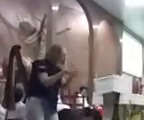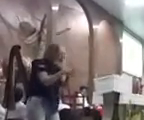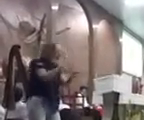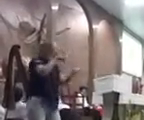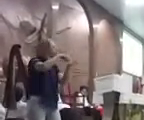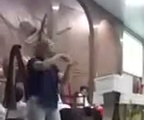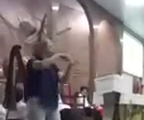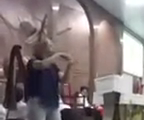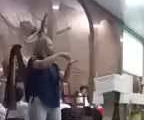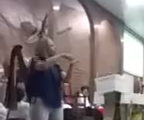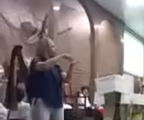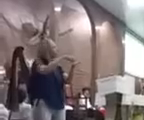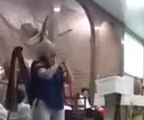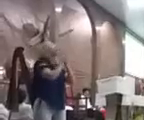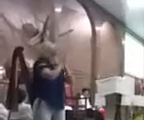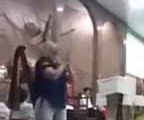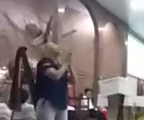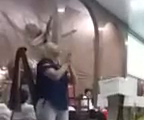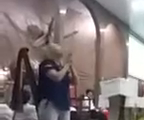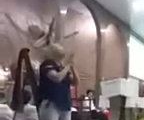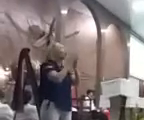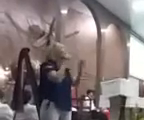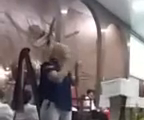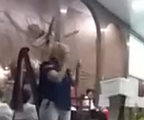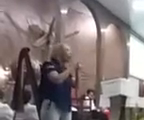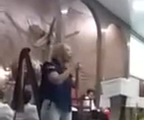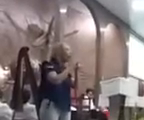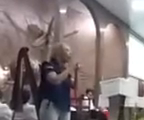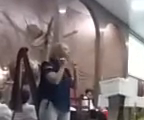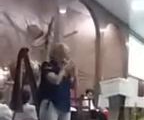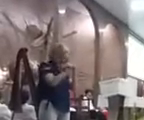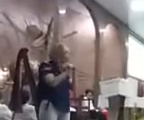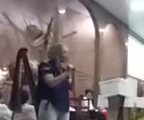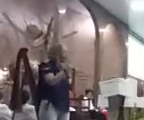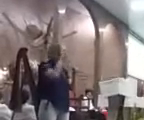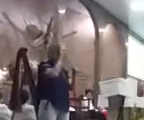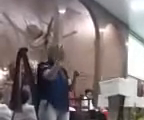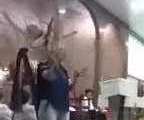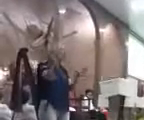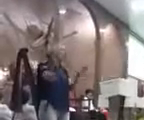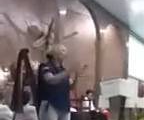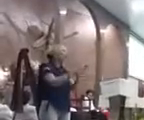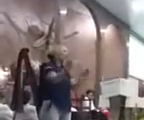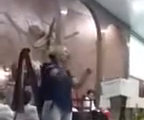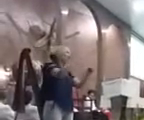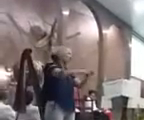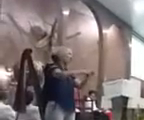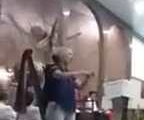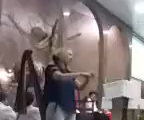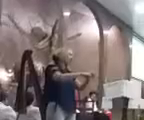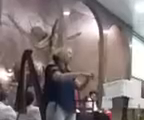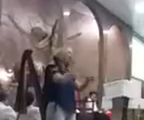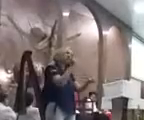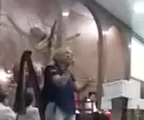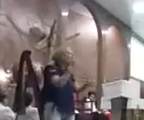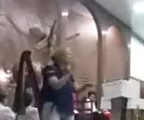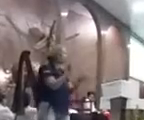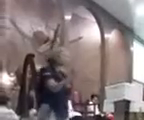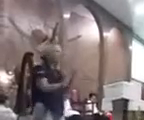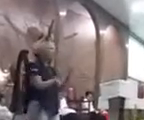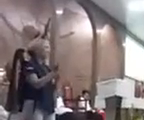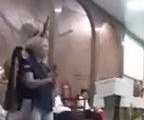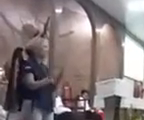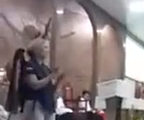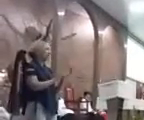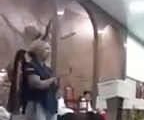sua oração, o noivo vai chegar na hora em que você menos espera. E vai dizer: